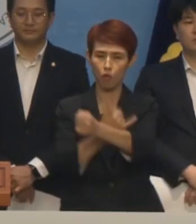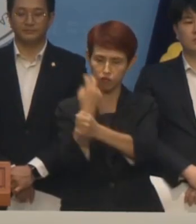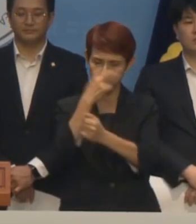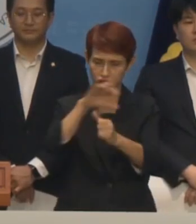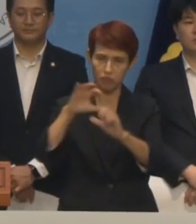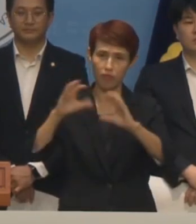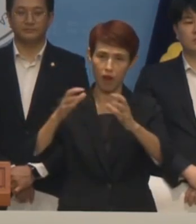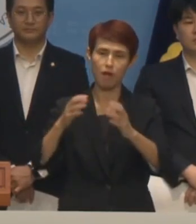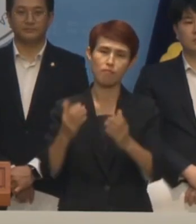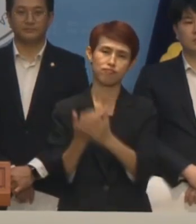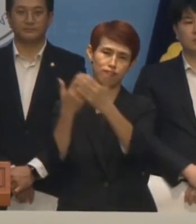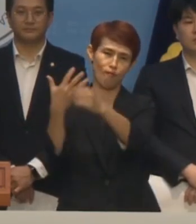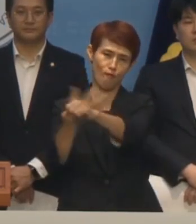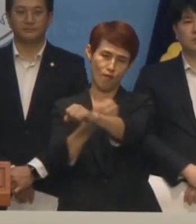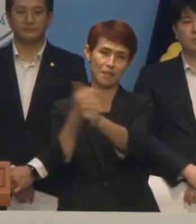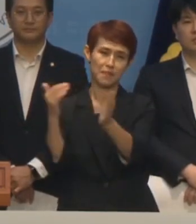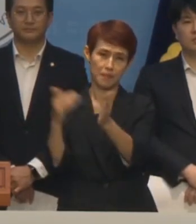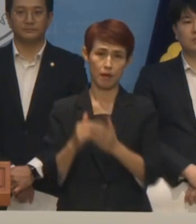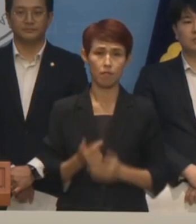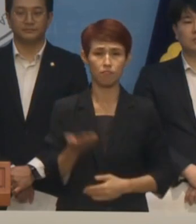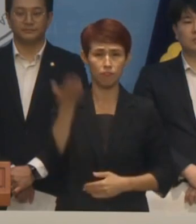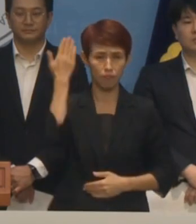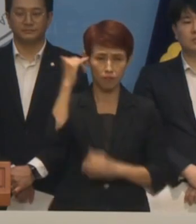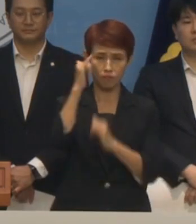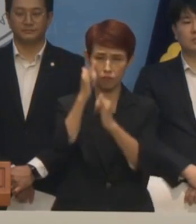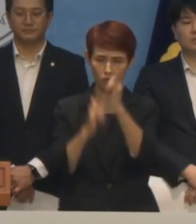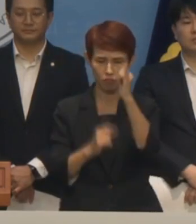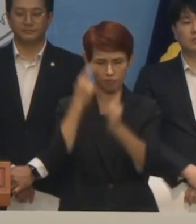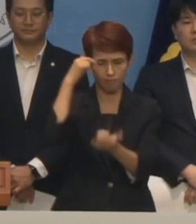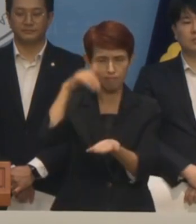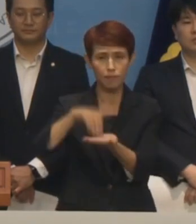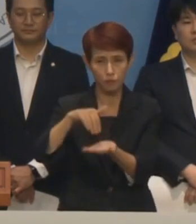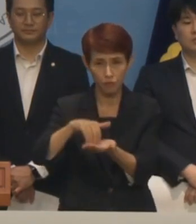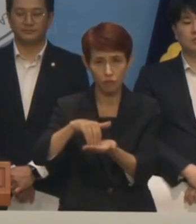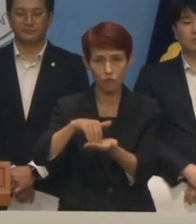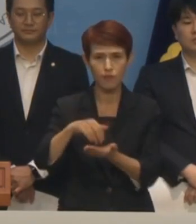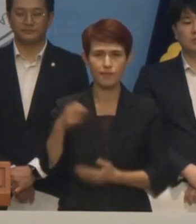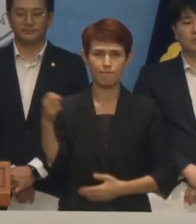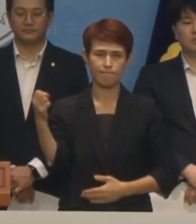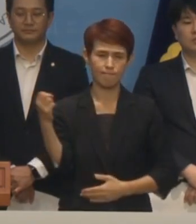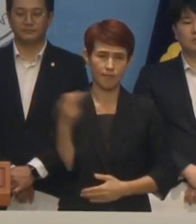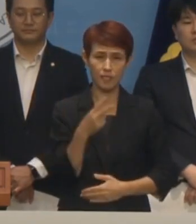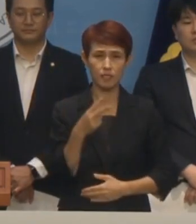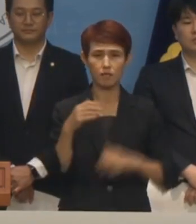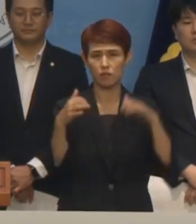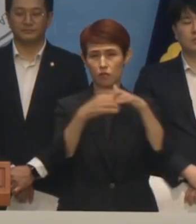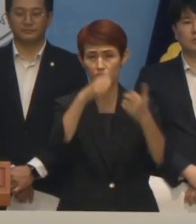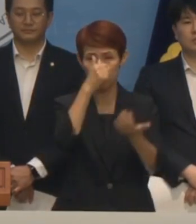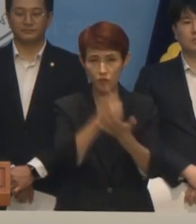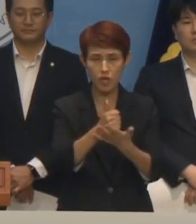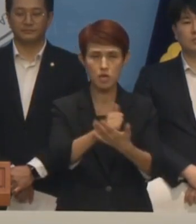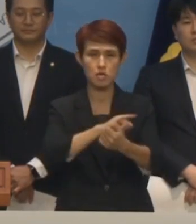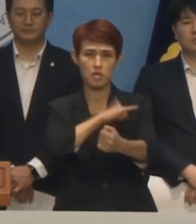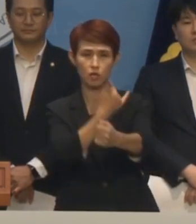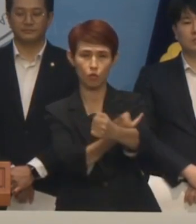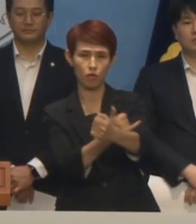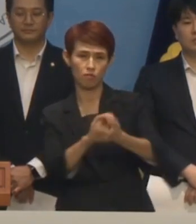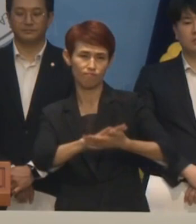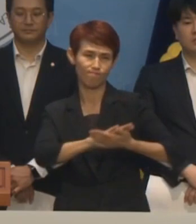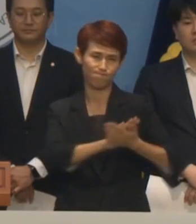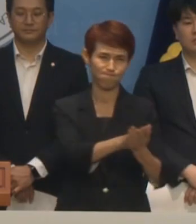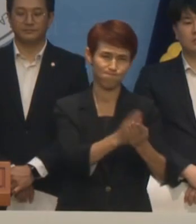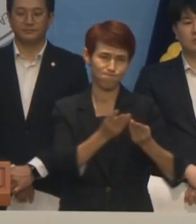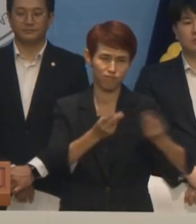수 있었습니다. 과거를 반성하고 그 반성을 통하여 다시는 전쟁 범죄와 인권 유린,